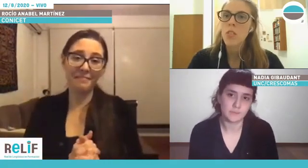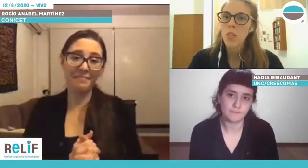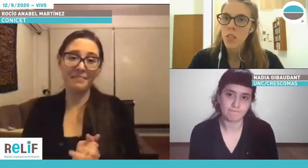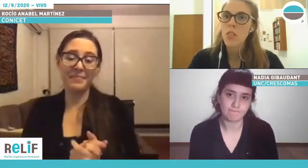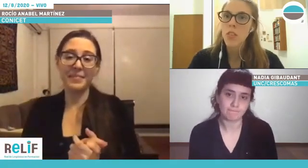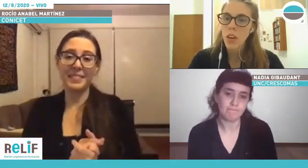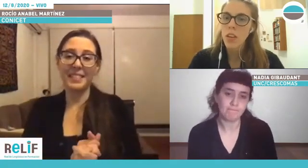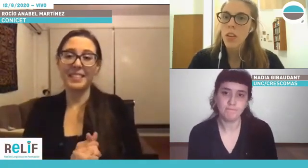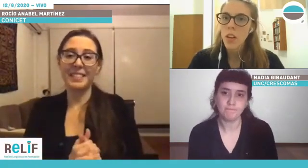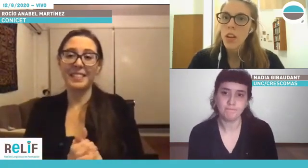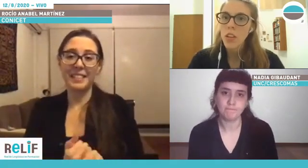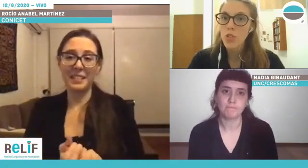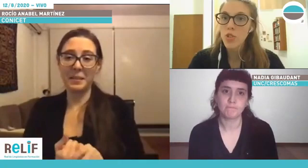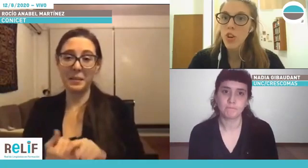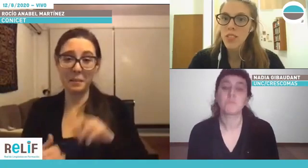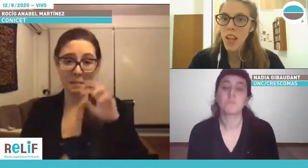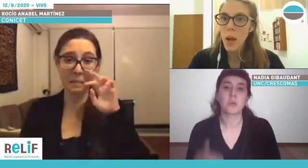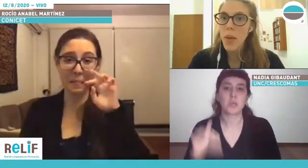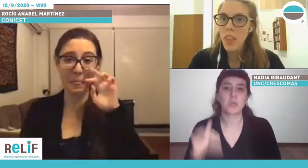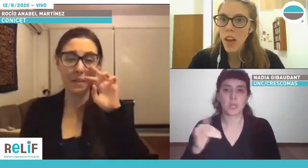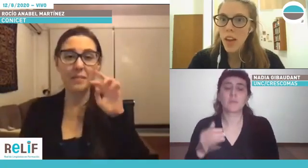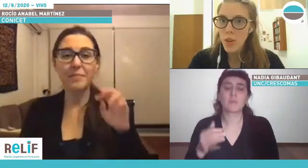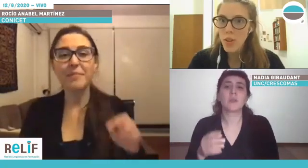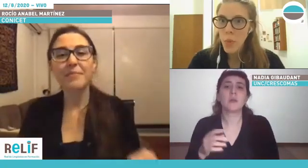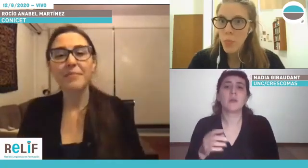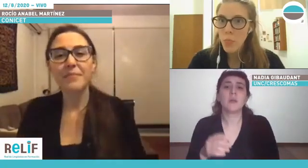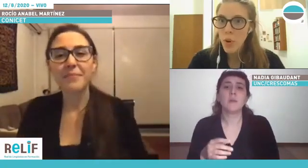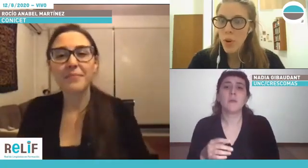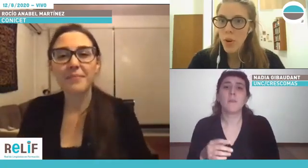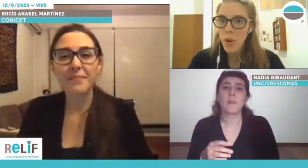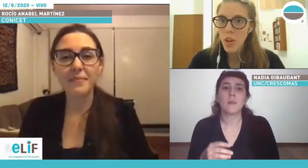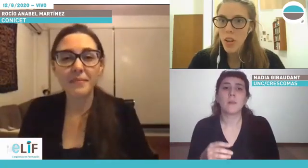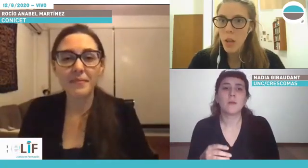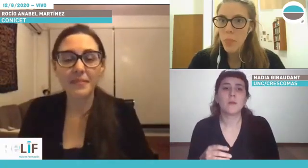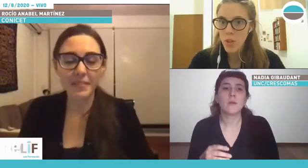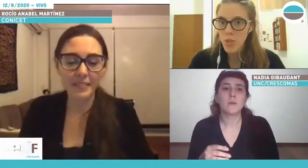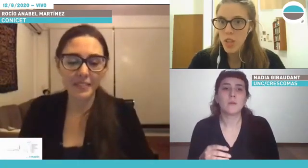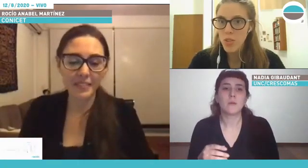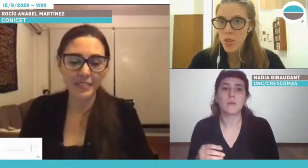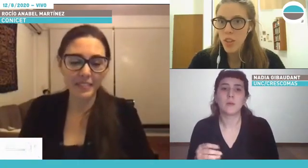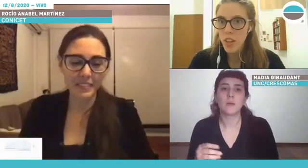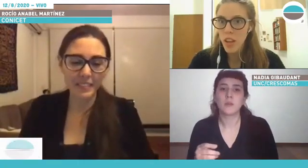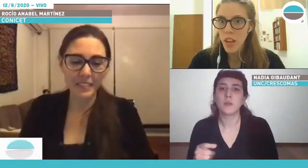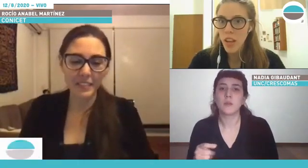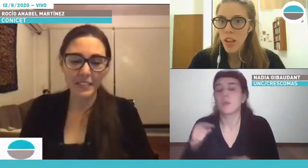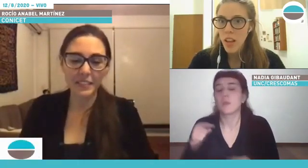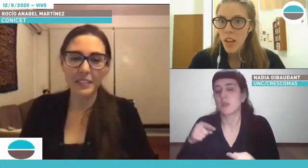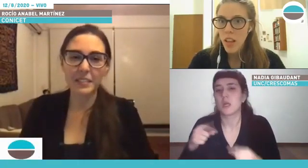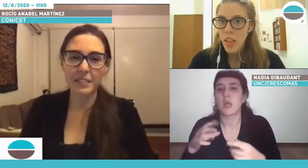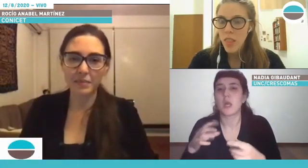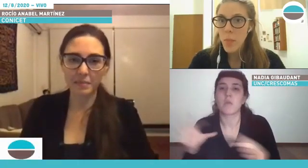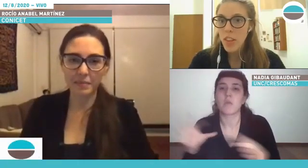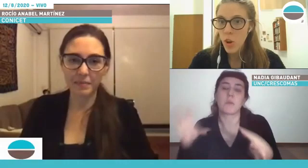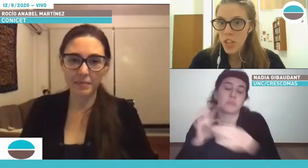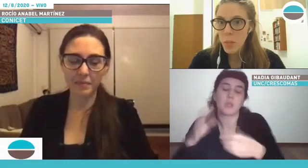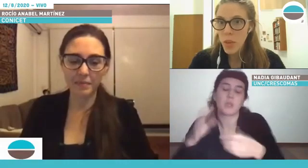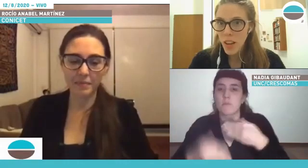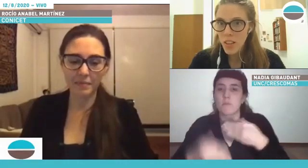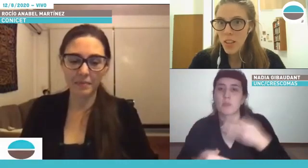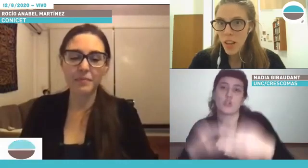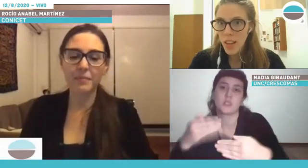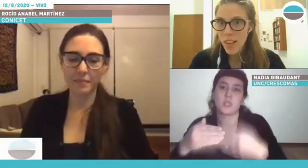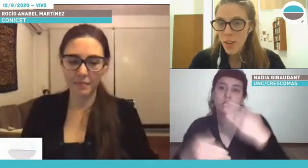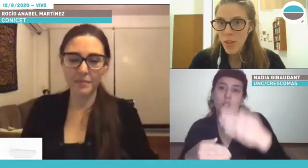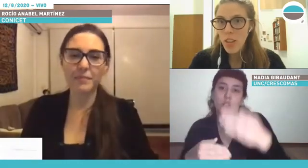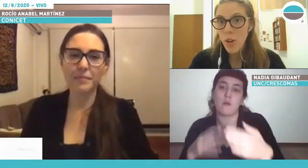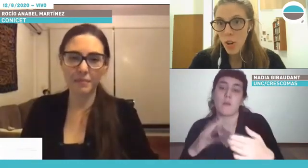distintas. Ok. Y esto está mediado por el proceso de metonimia